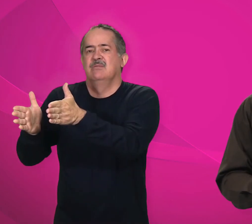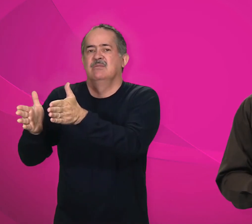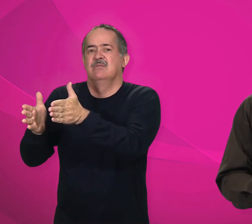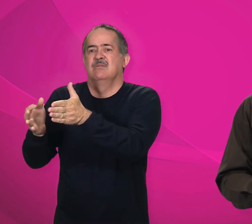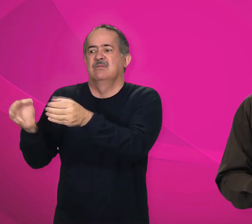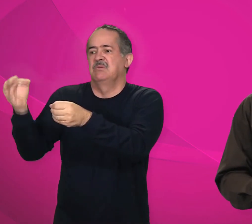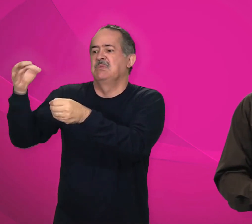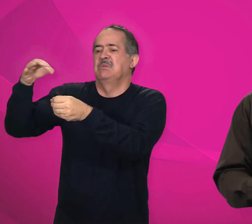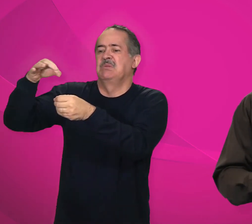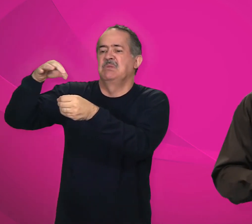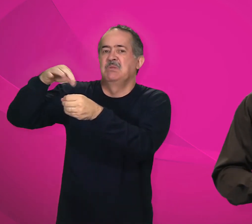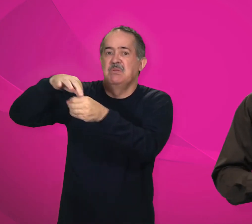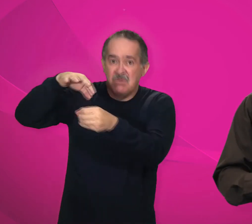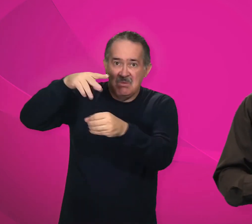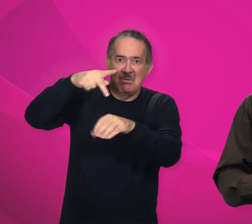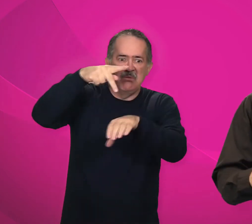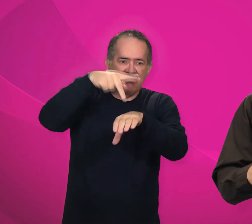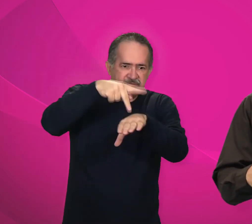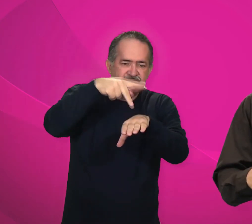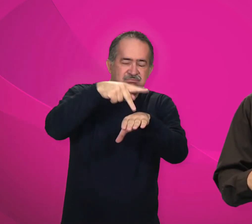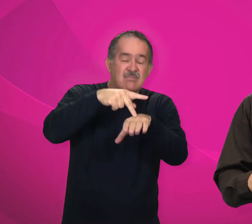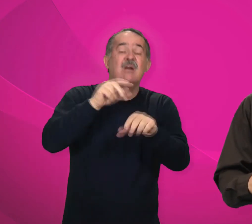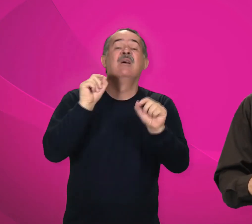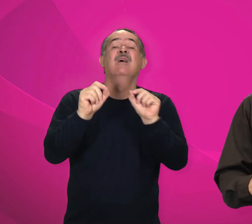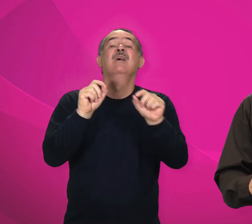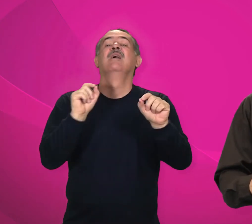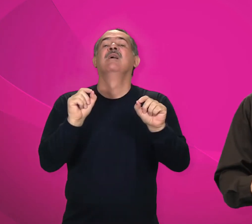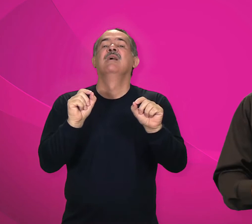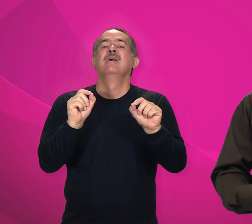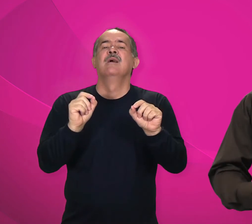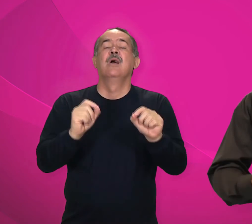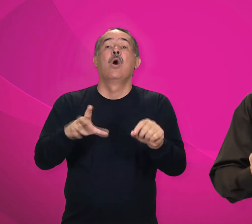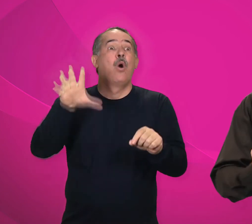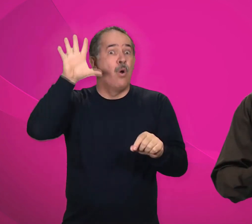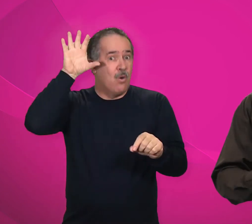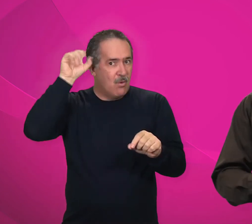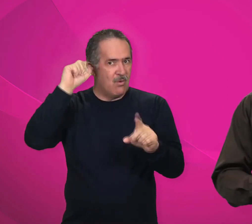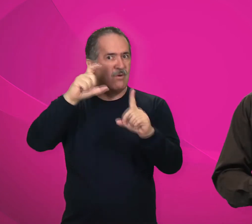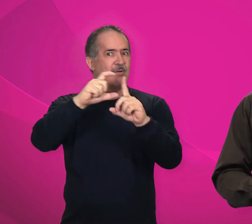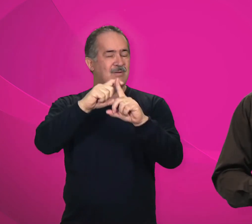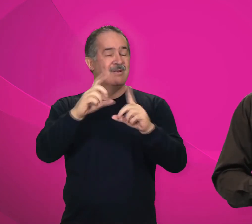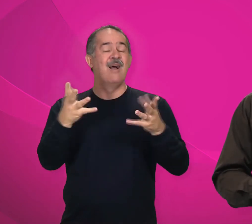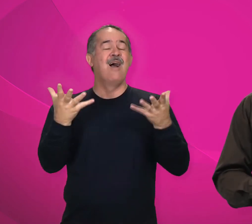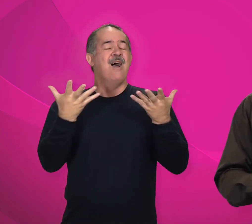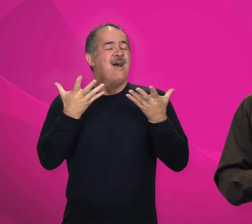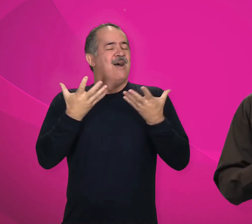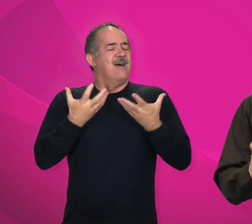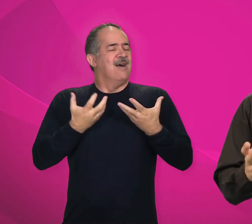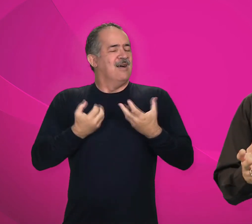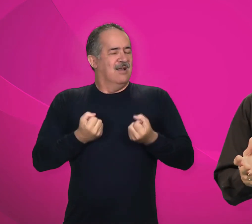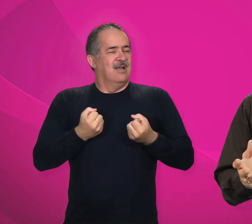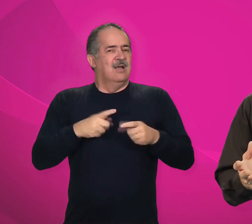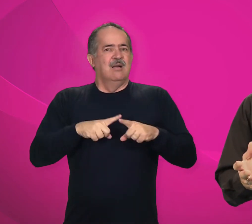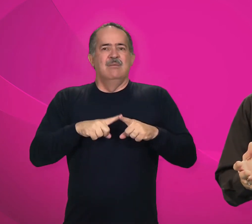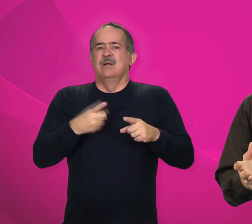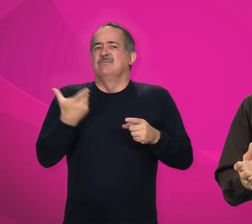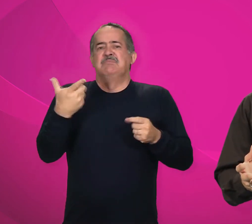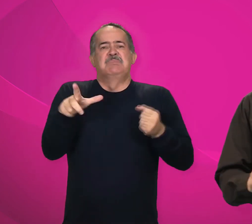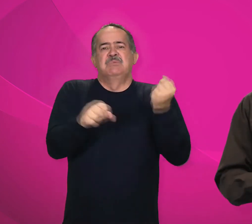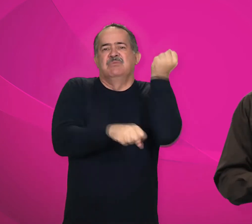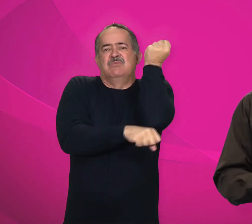caminho. A semente que caiu em terreno pedregoso é aquele que ouve a palavra e recebe com